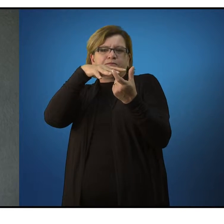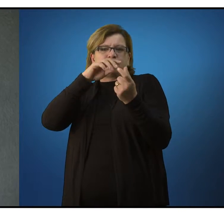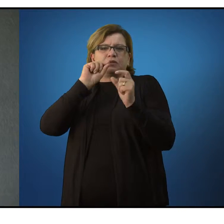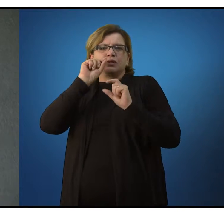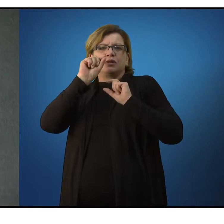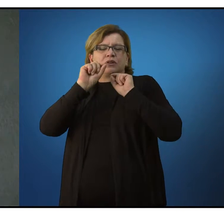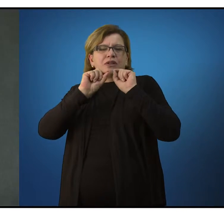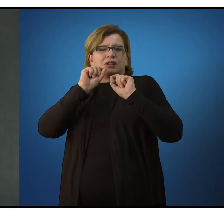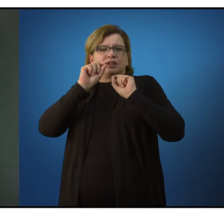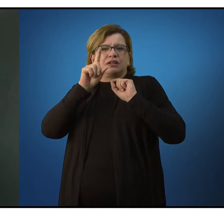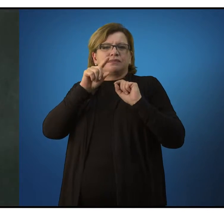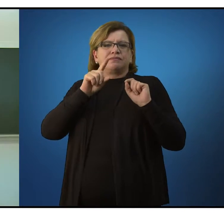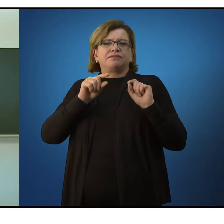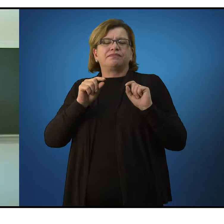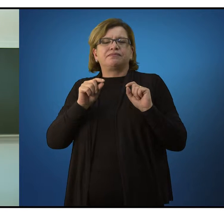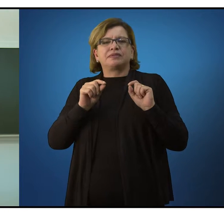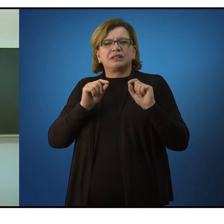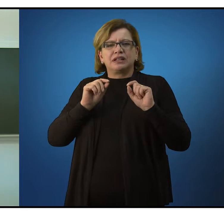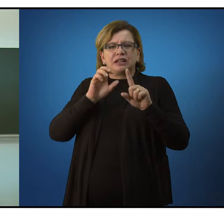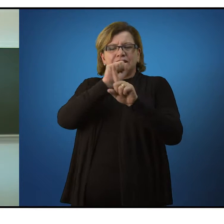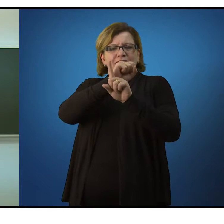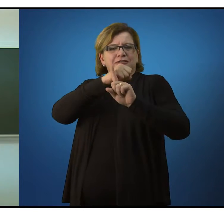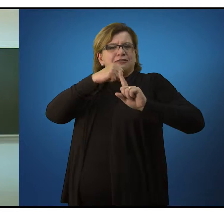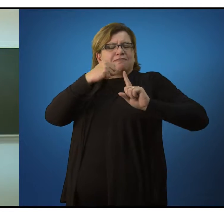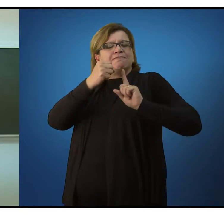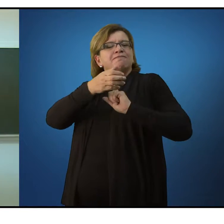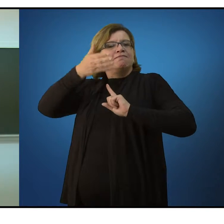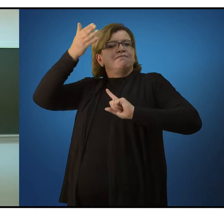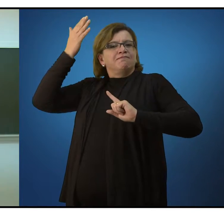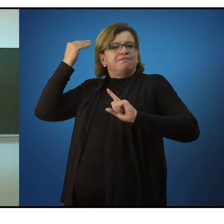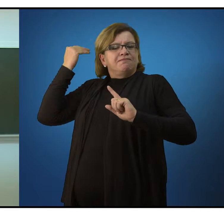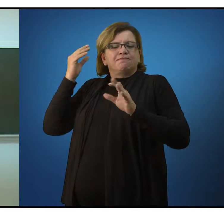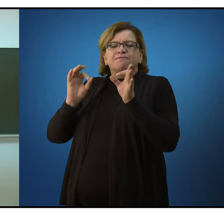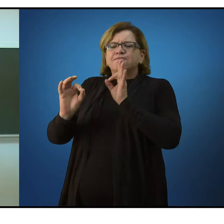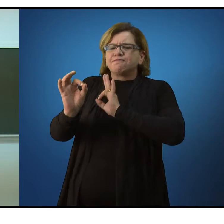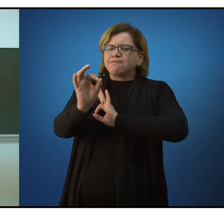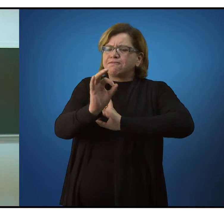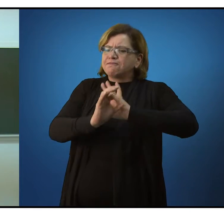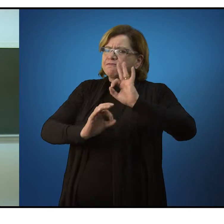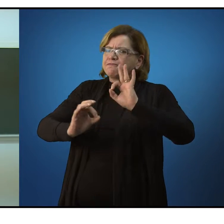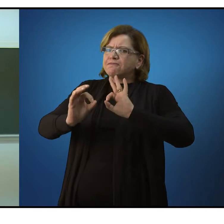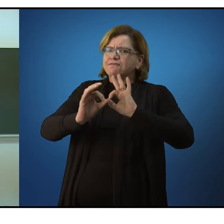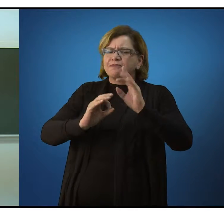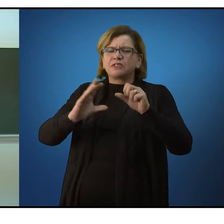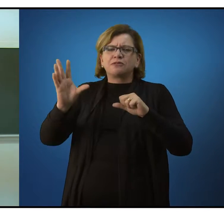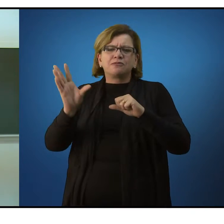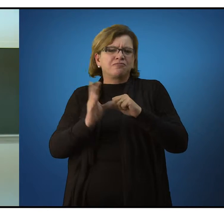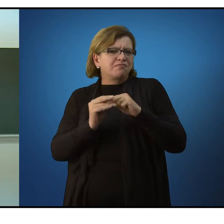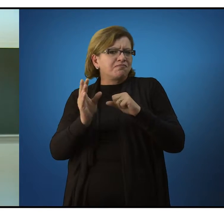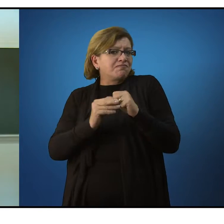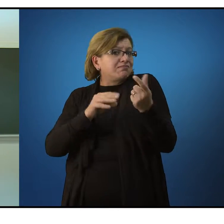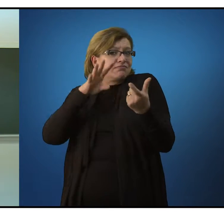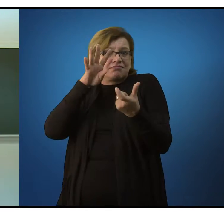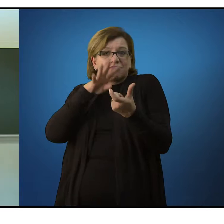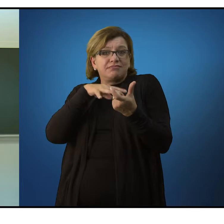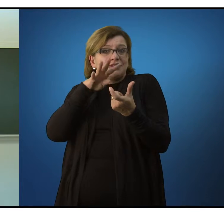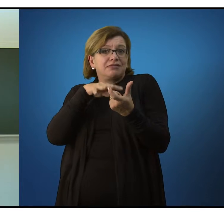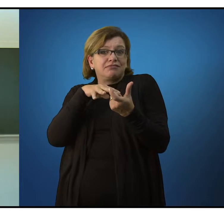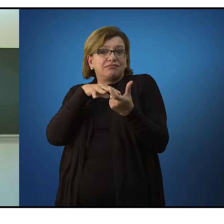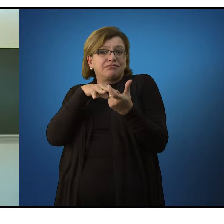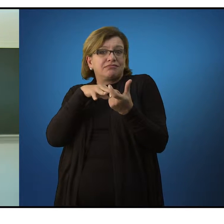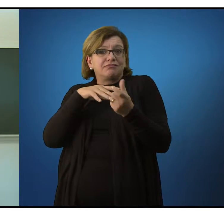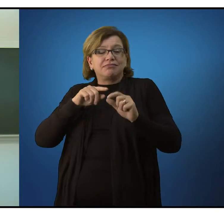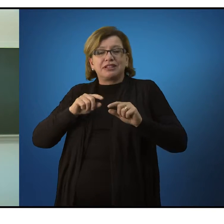Ou seja, a sociedade vivia organizada por conhecimentos mitológicos.